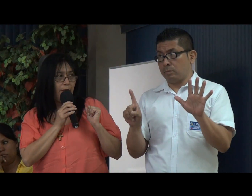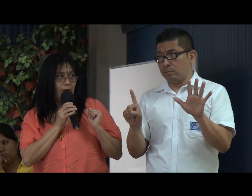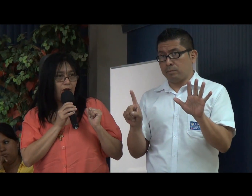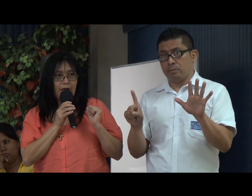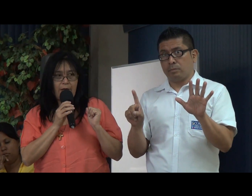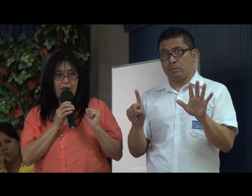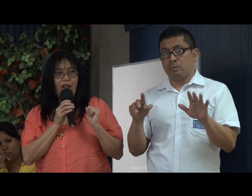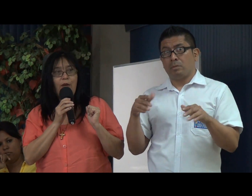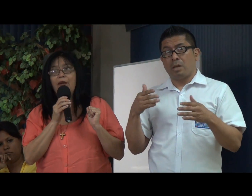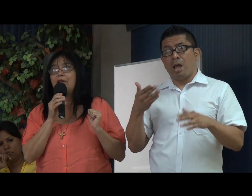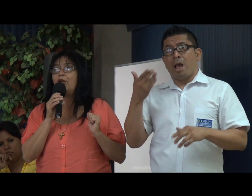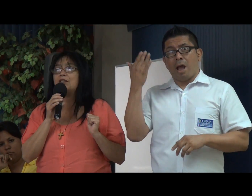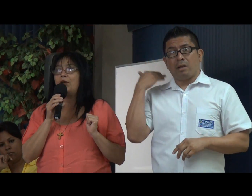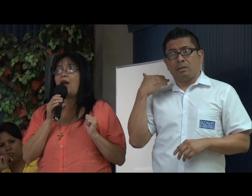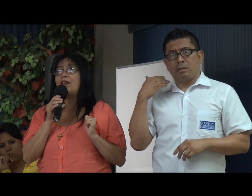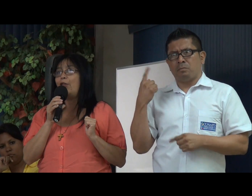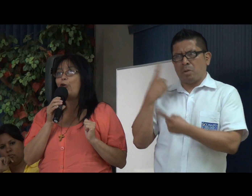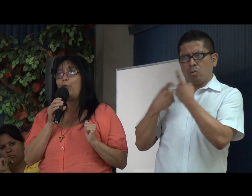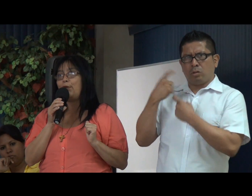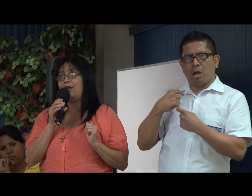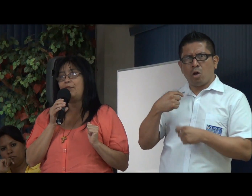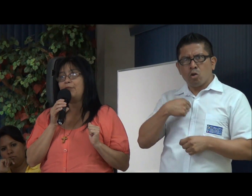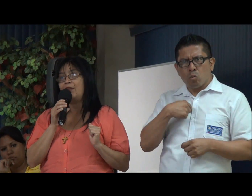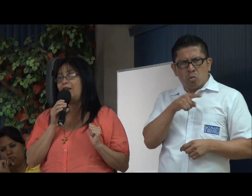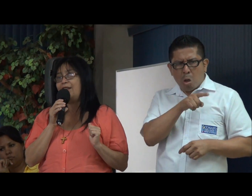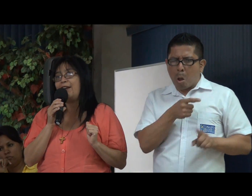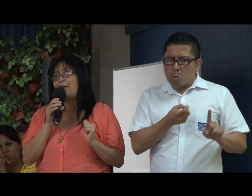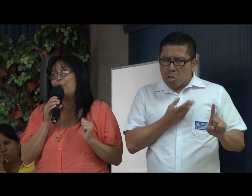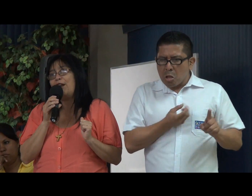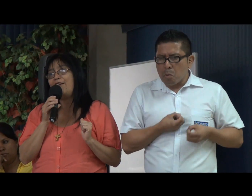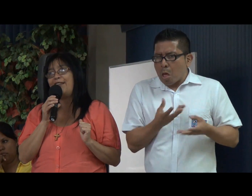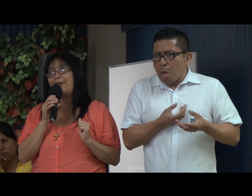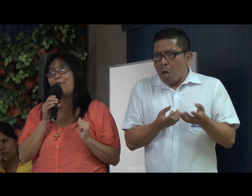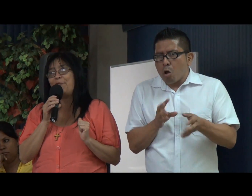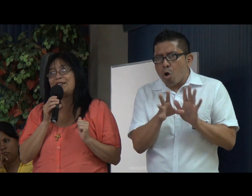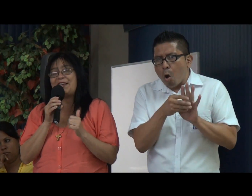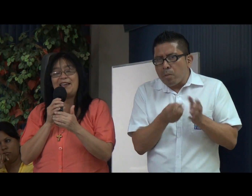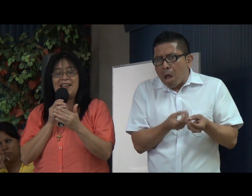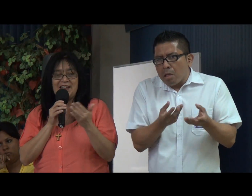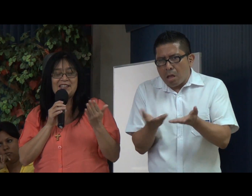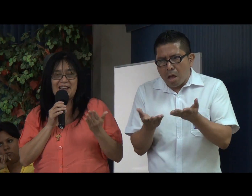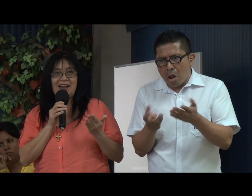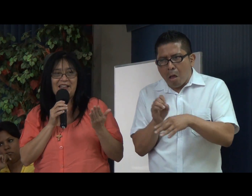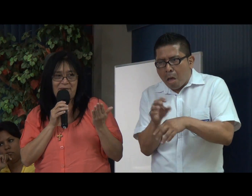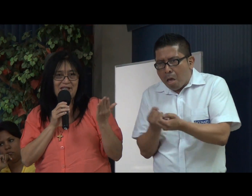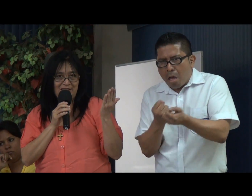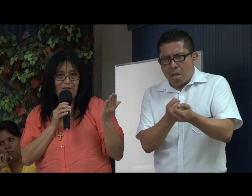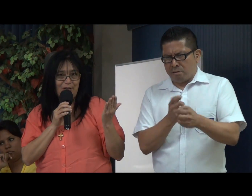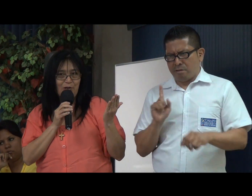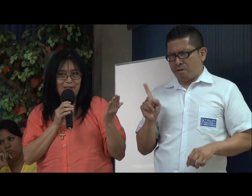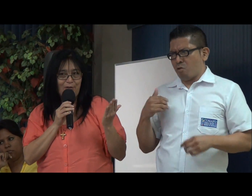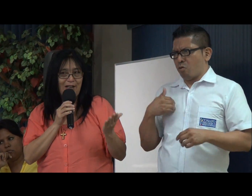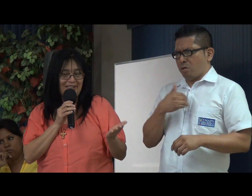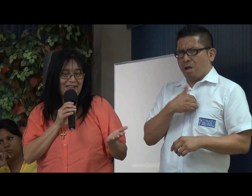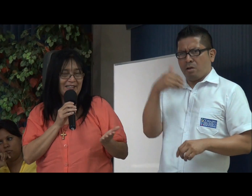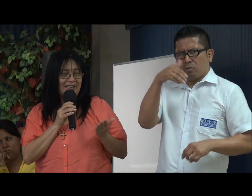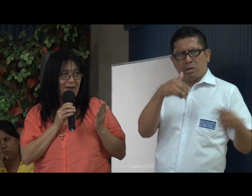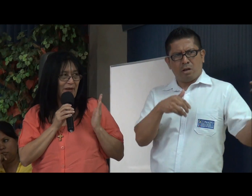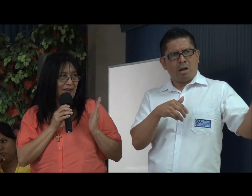momento determinado me preguntaron que si yo les había dado copia. Y les dije que cómo les iba a dar copia si llegan del Ministerio de Educación a sentarse a la par de